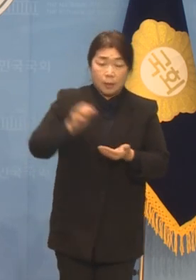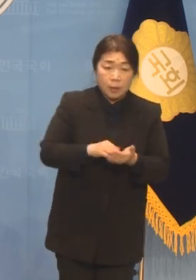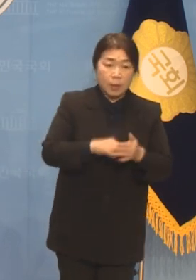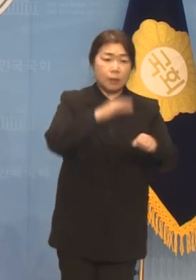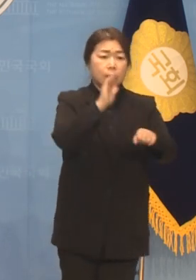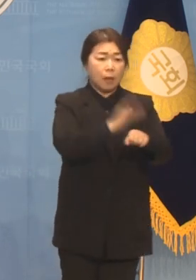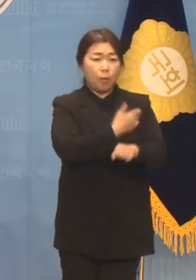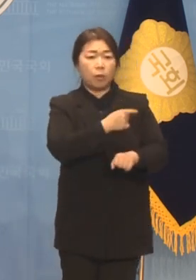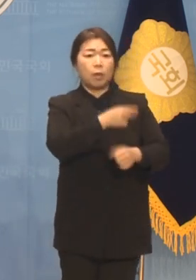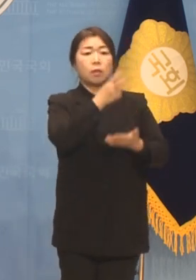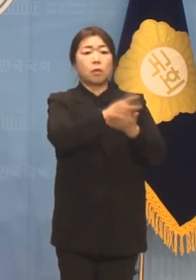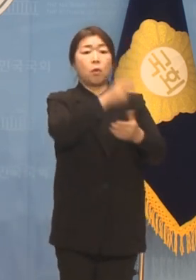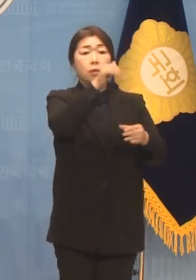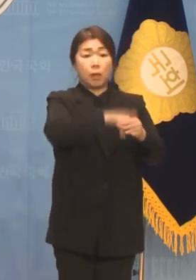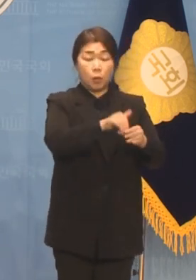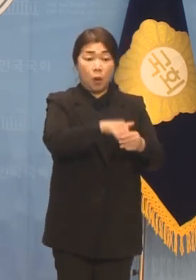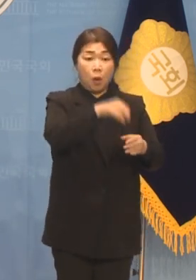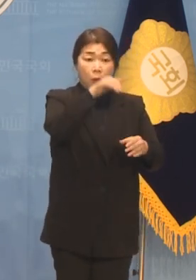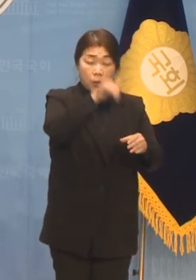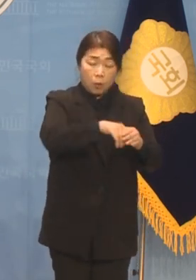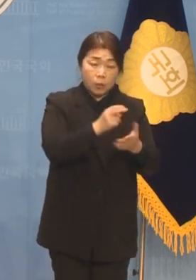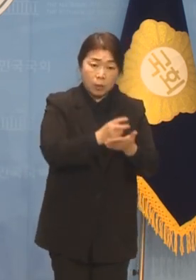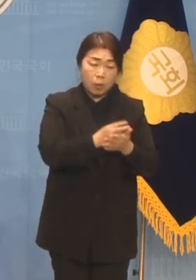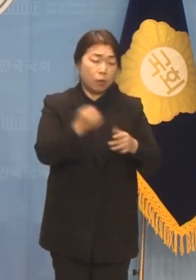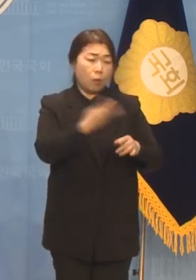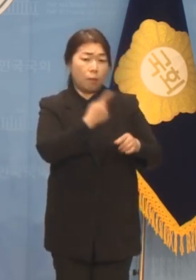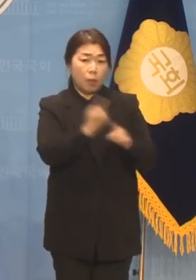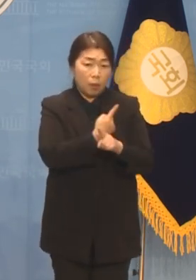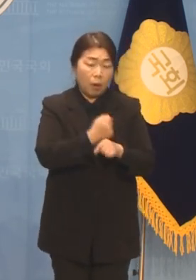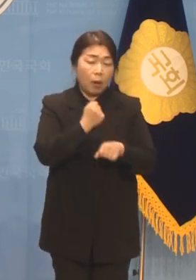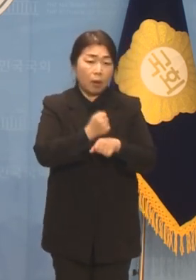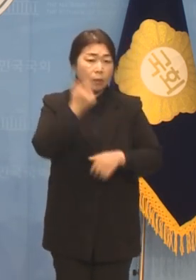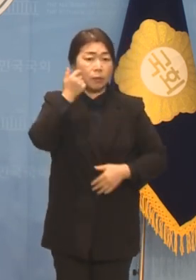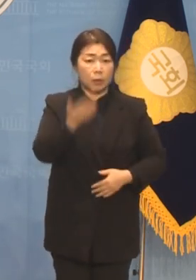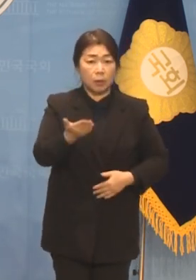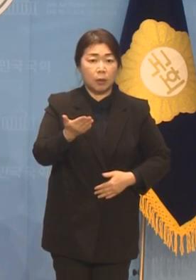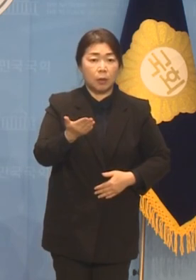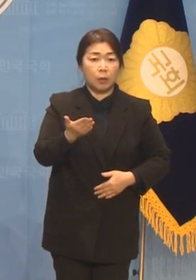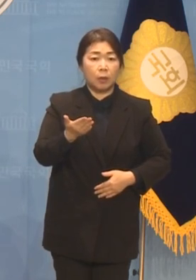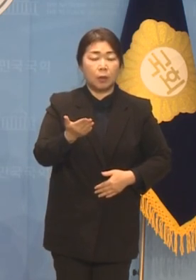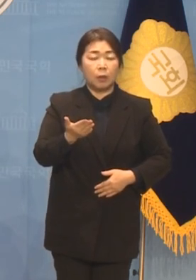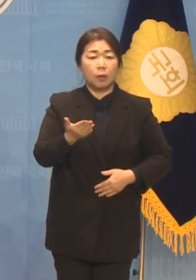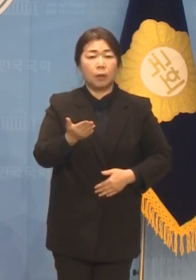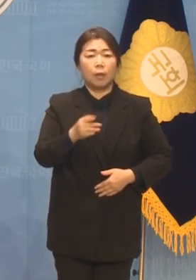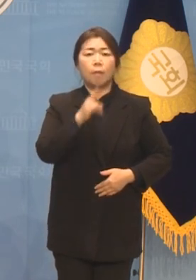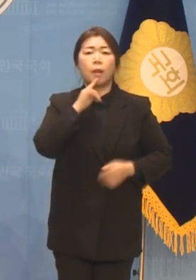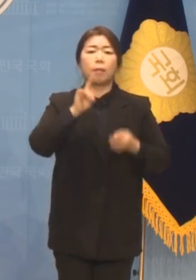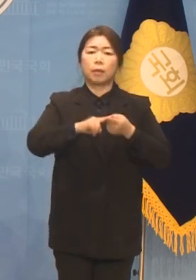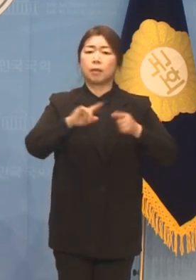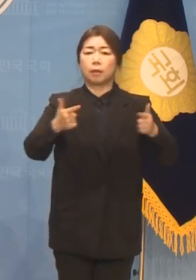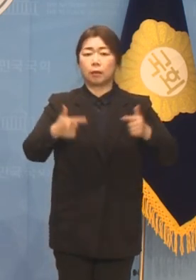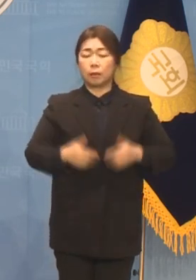거대한 사표를 만드는 선거제도로 퇴행하자고 주장하는 이들이 과연 누구입니까?